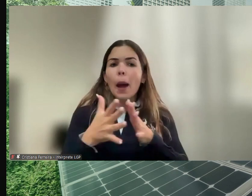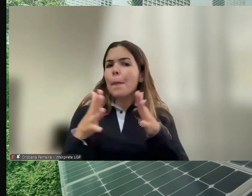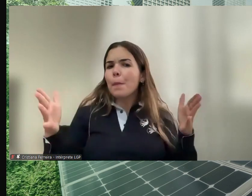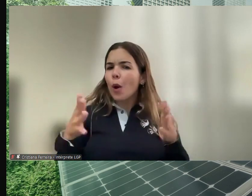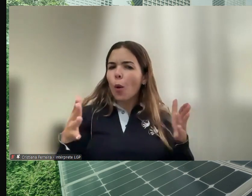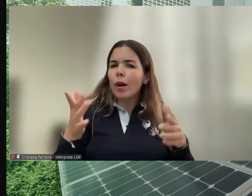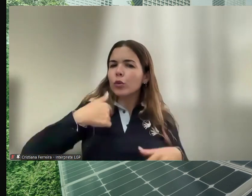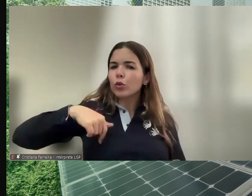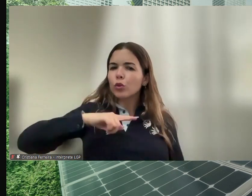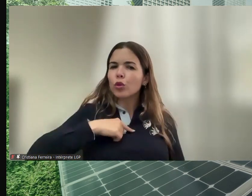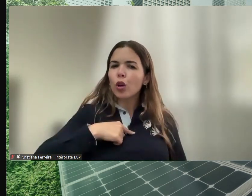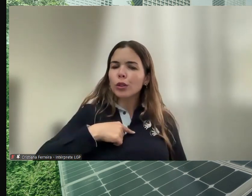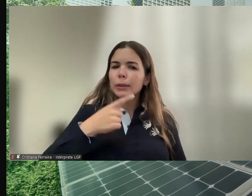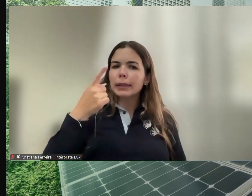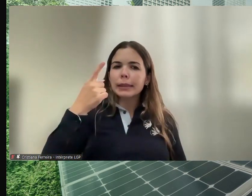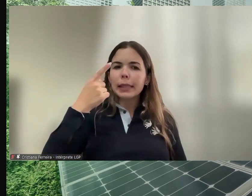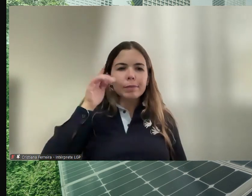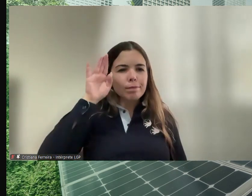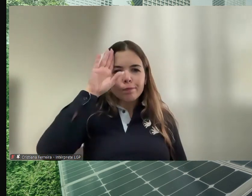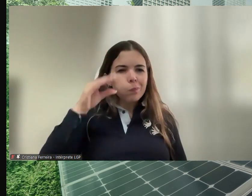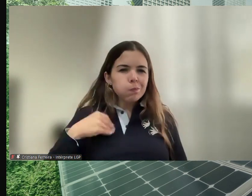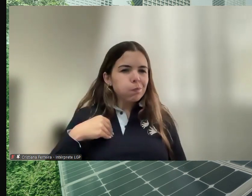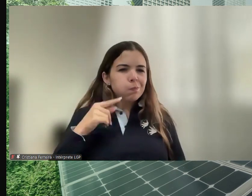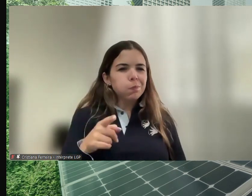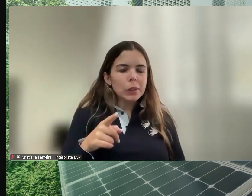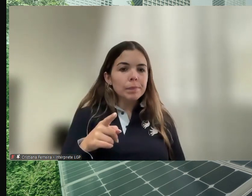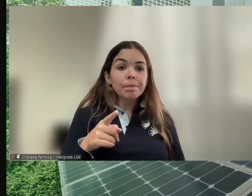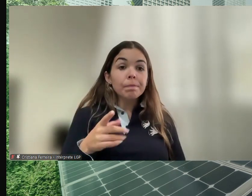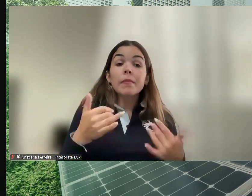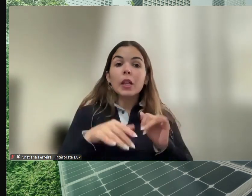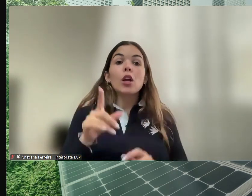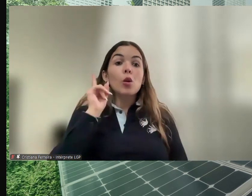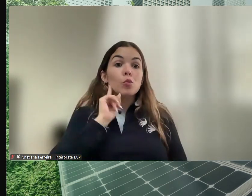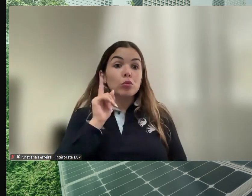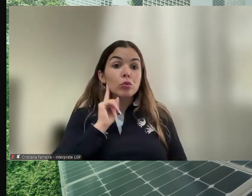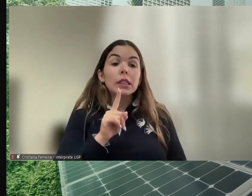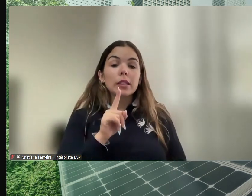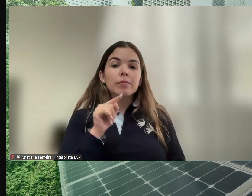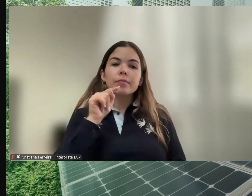essa consciência, e é muito importante que essa consciência venha,